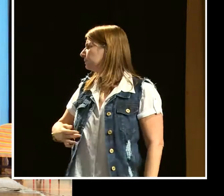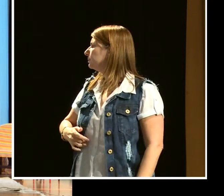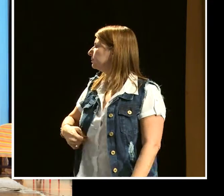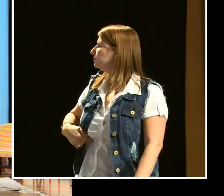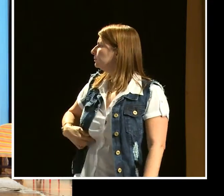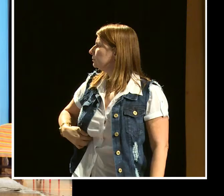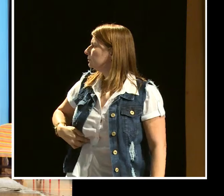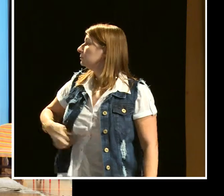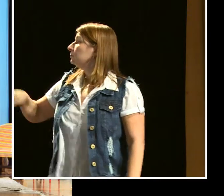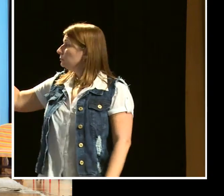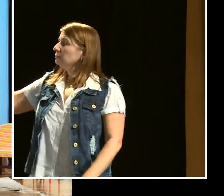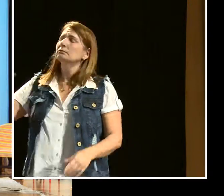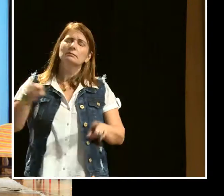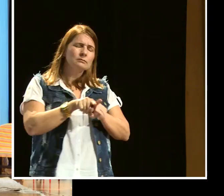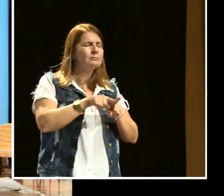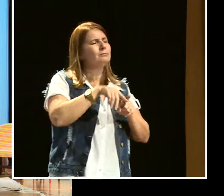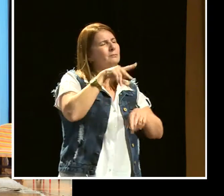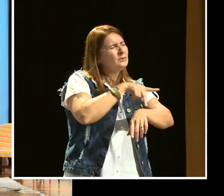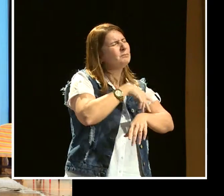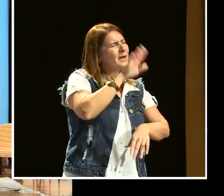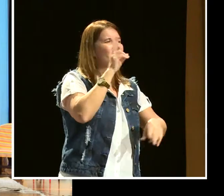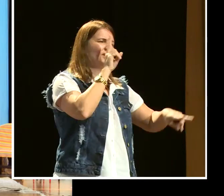esses futuros profissionais de pedagogia.